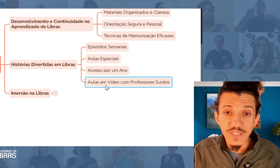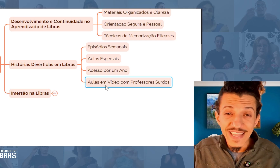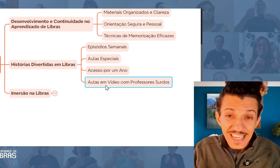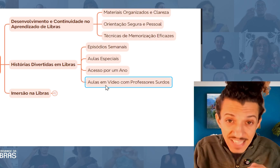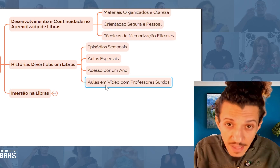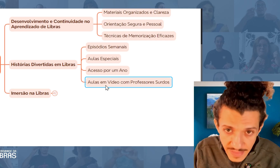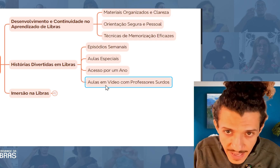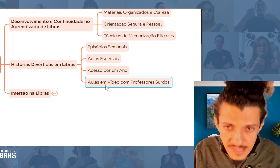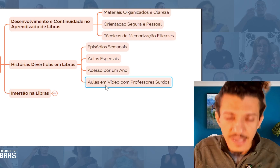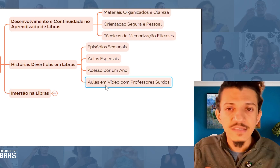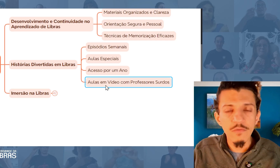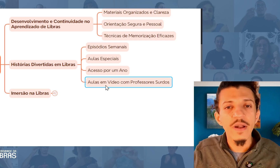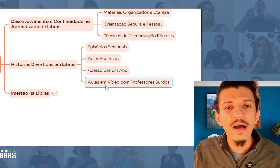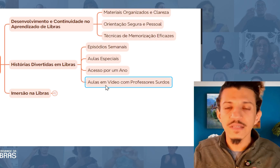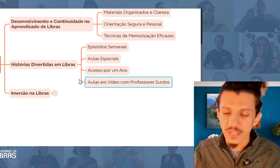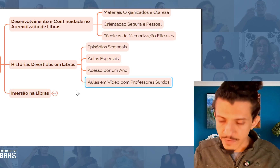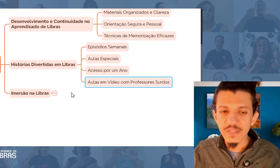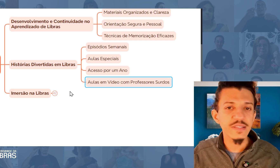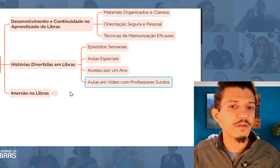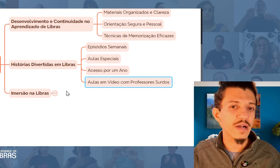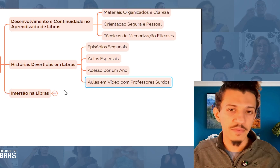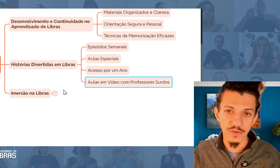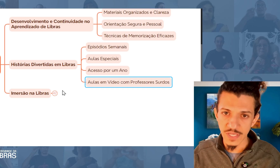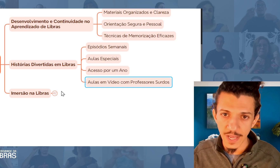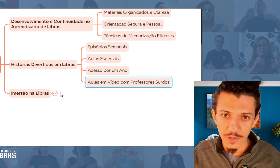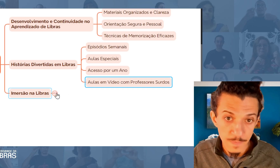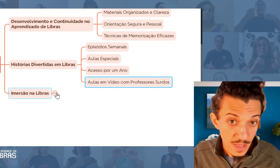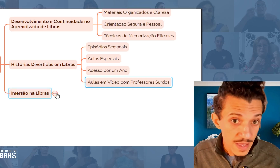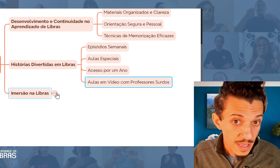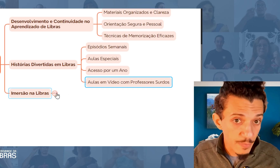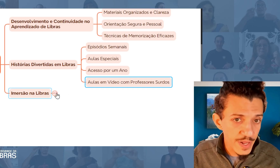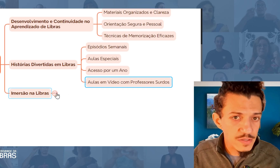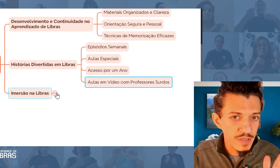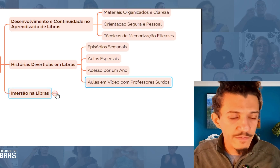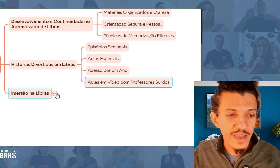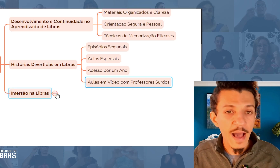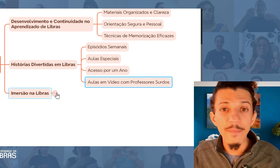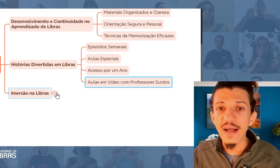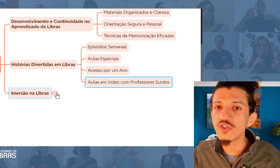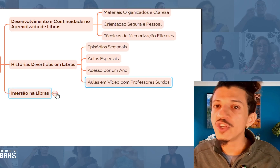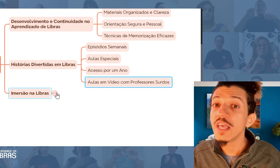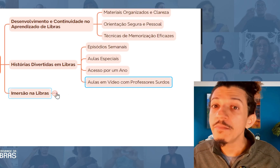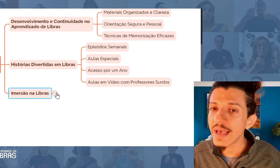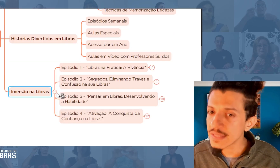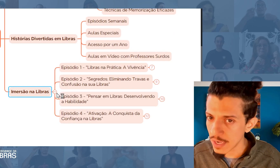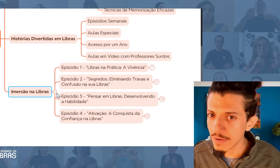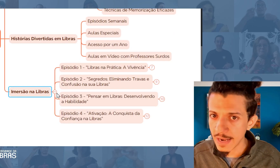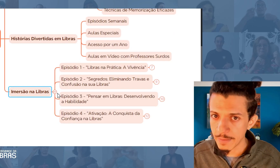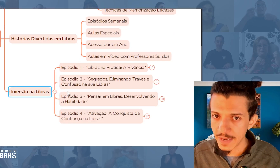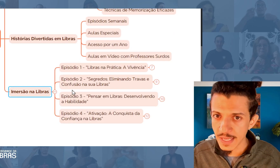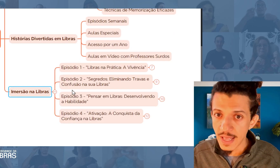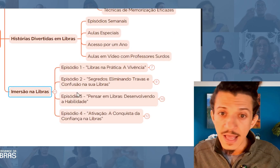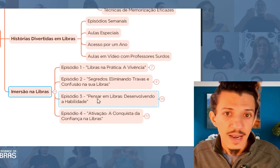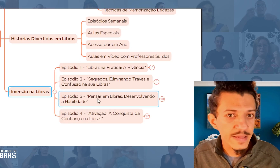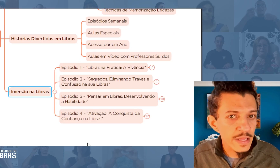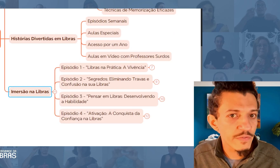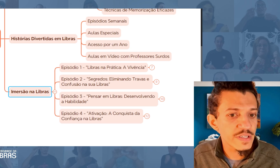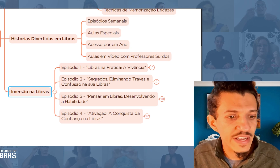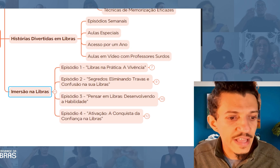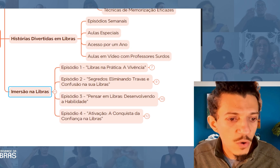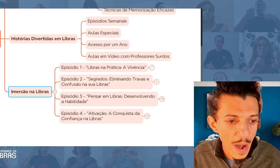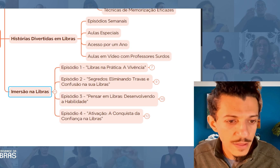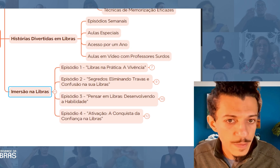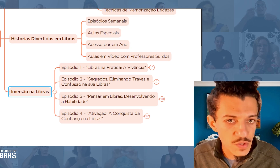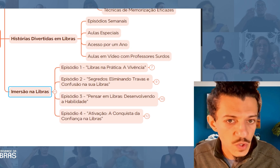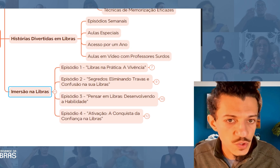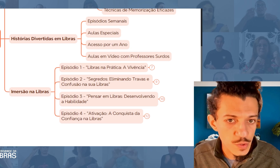você ter a certeza e a segurança de que você está no caminho certo. E é por isso que vem a parte de imersão na Libras. Lá dentro você vai